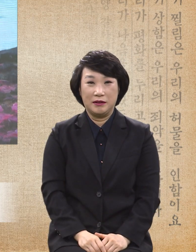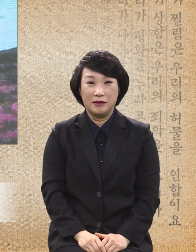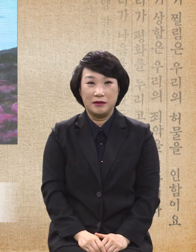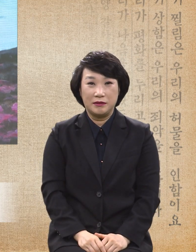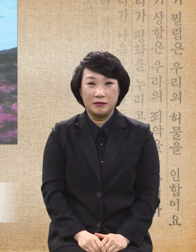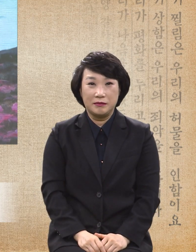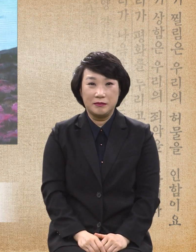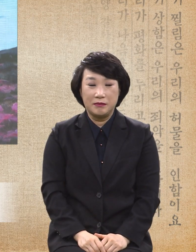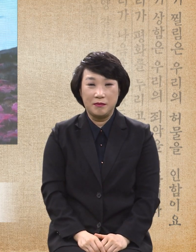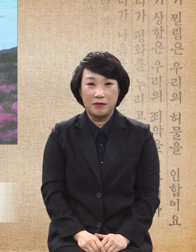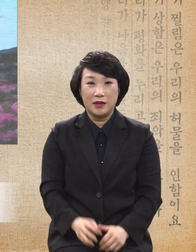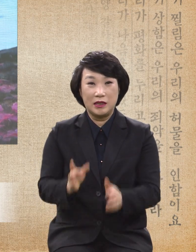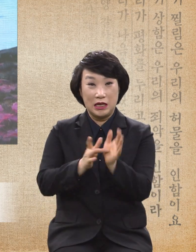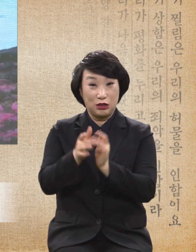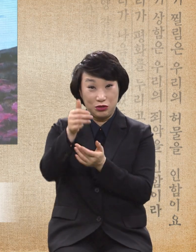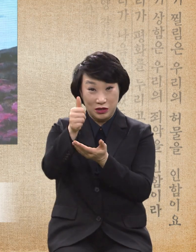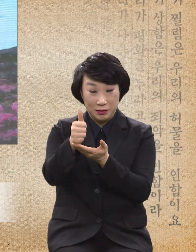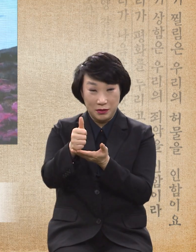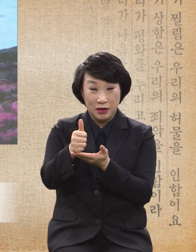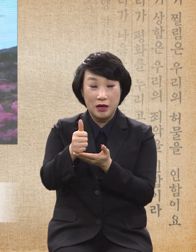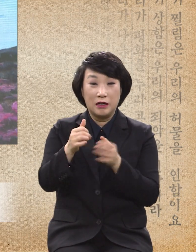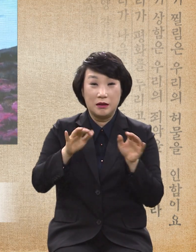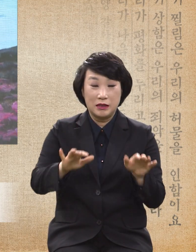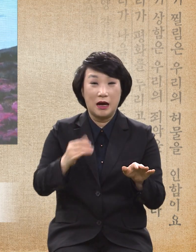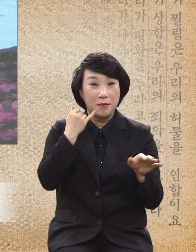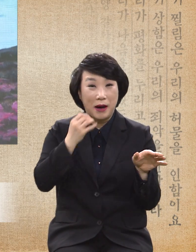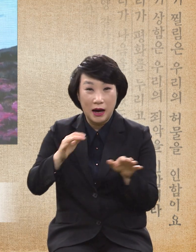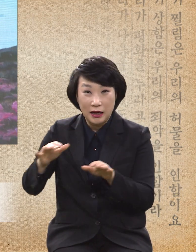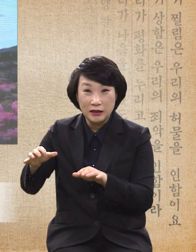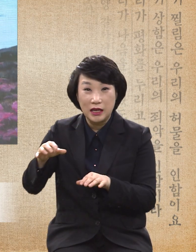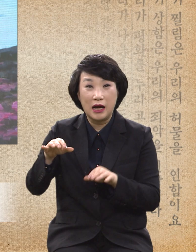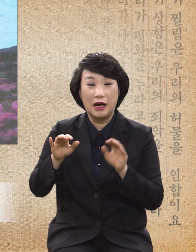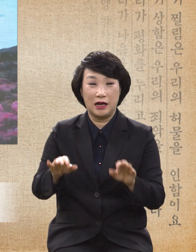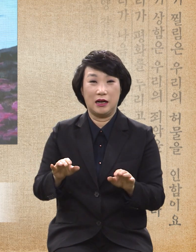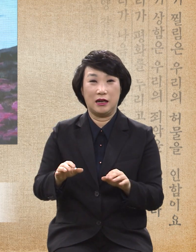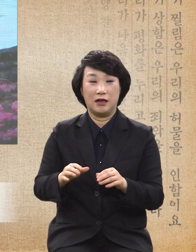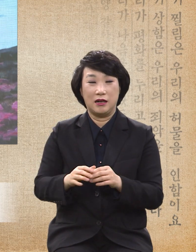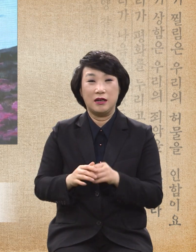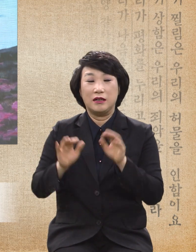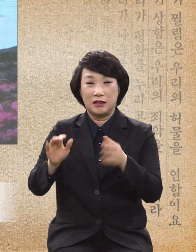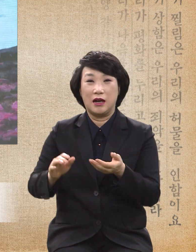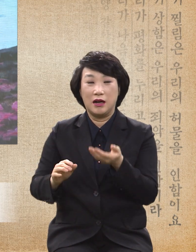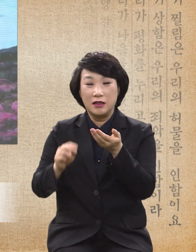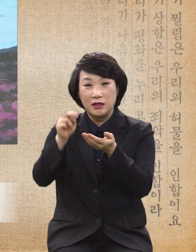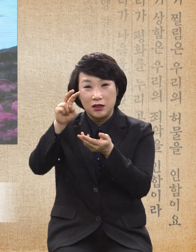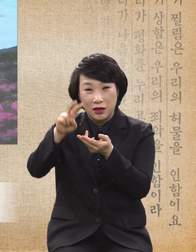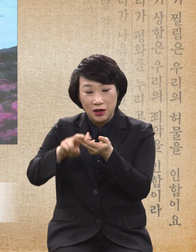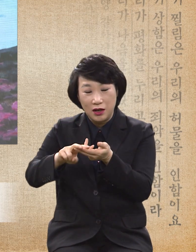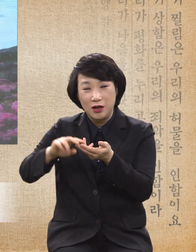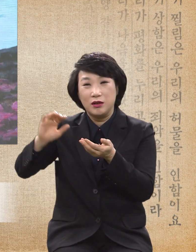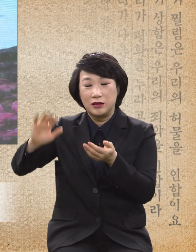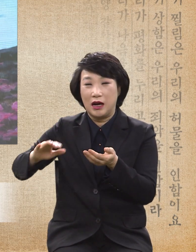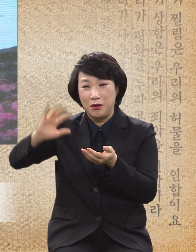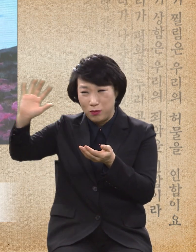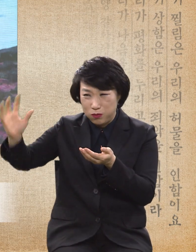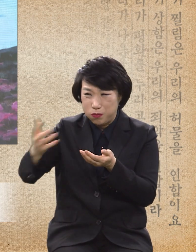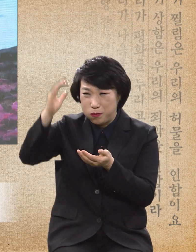보세요. 예수님은 바닷가 가운데서 그 세계에 일어나는 거친